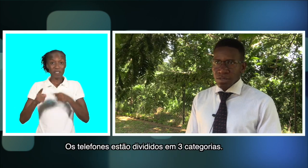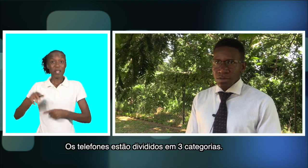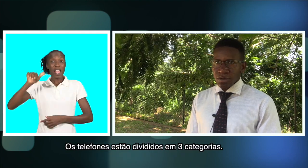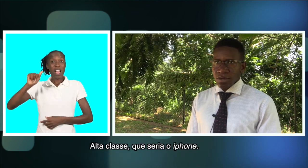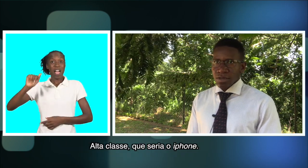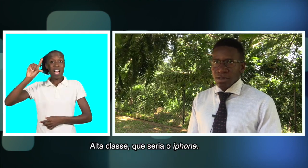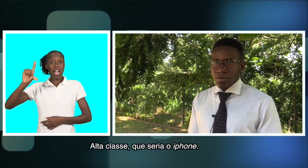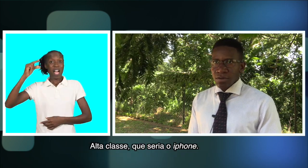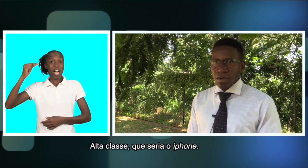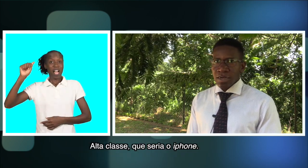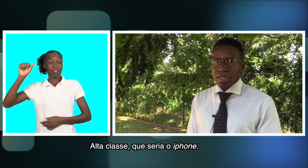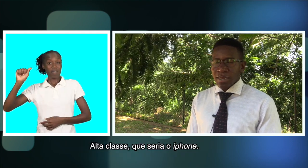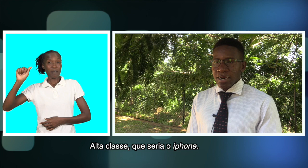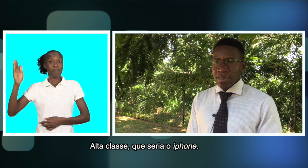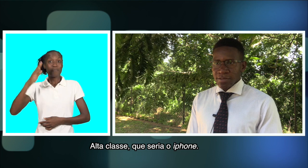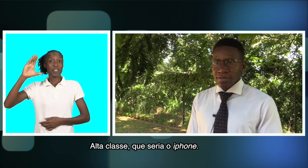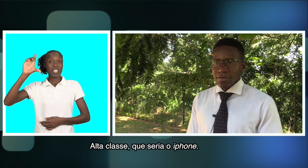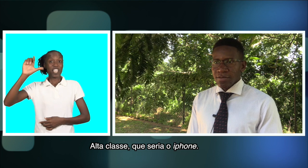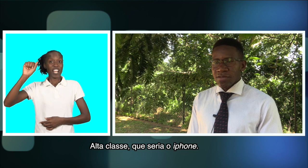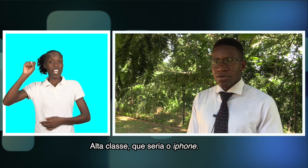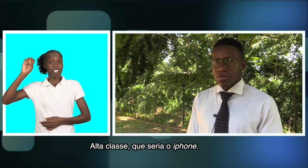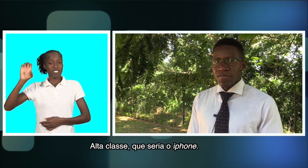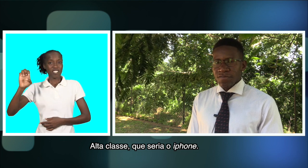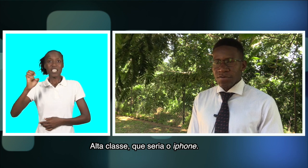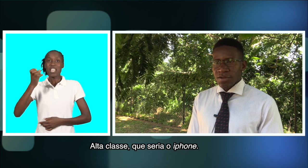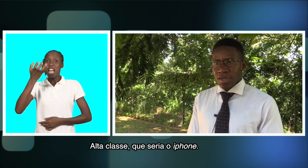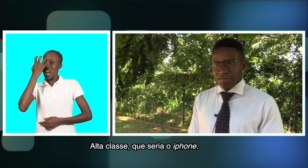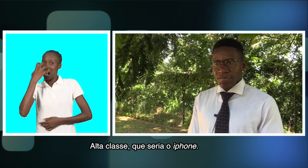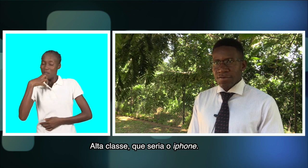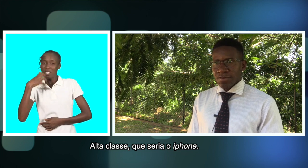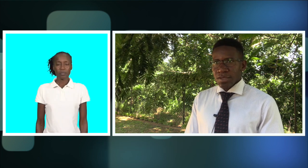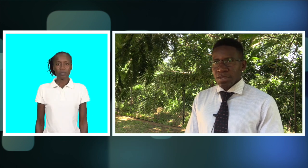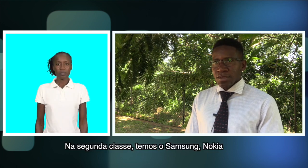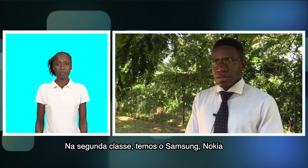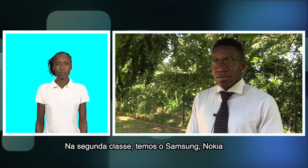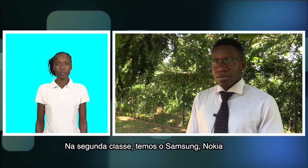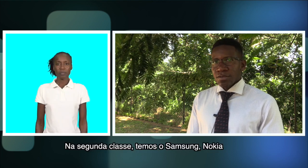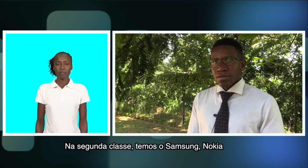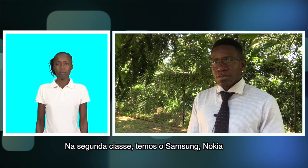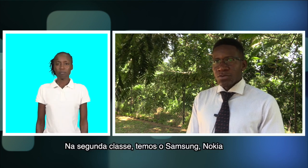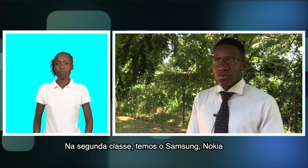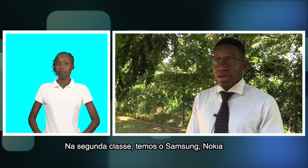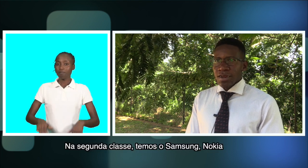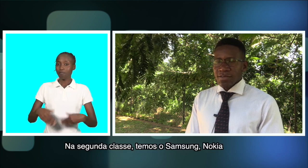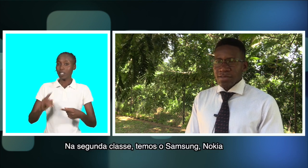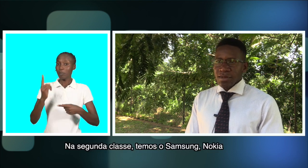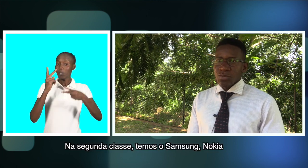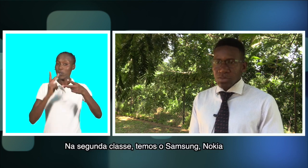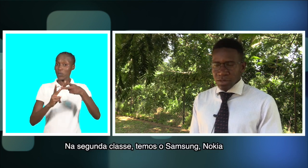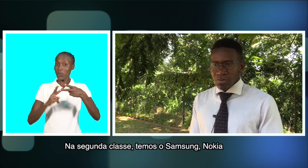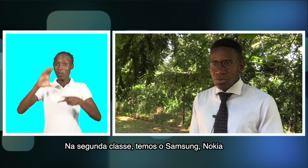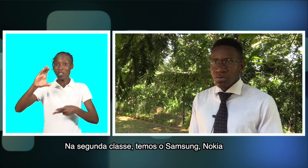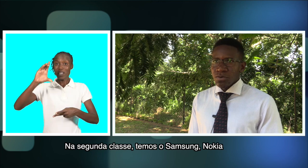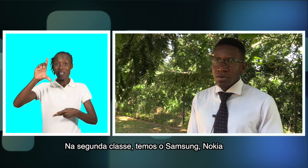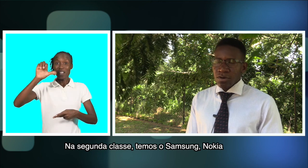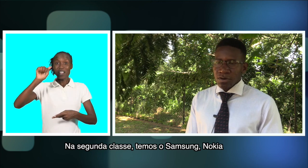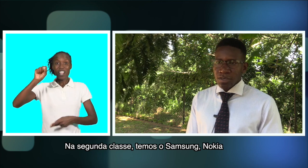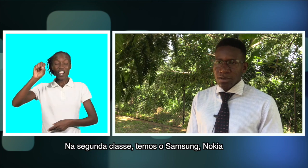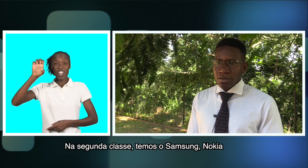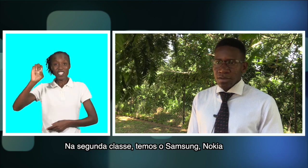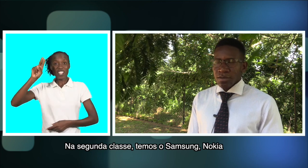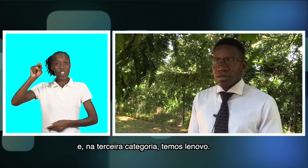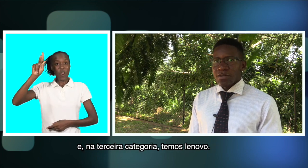categorias. A alta classe, que seria o telefone iPhone. A segunda classe, teremos o Samsung